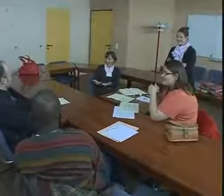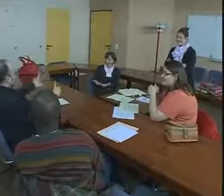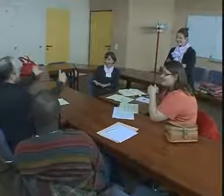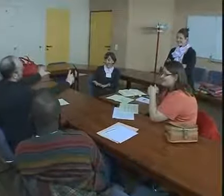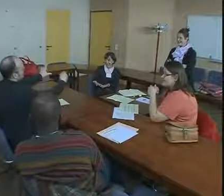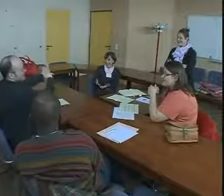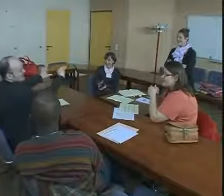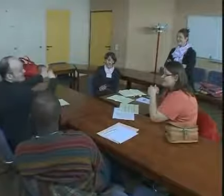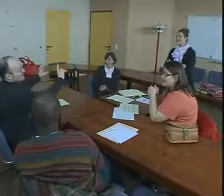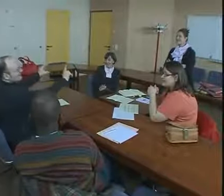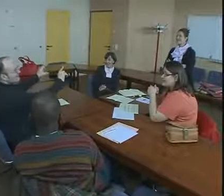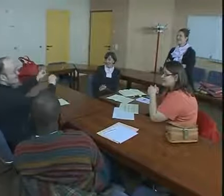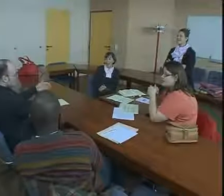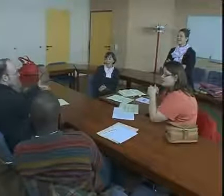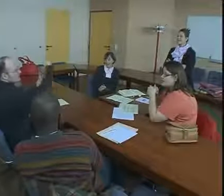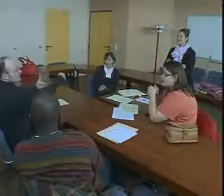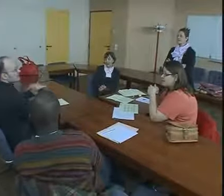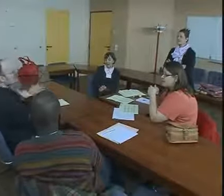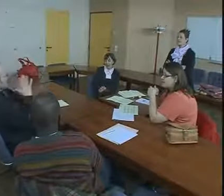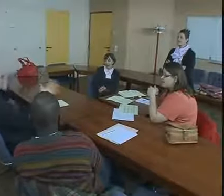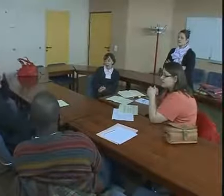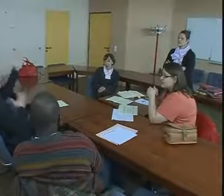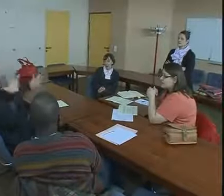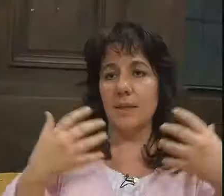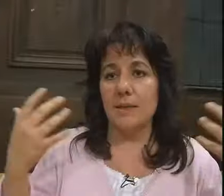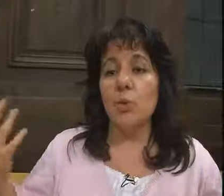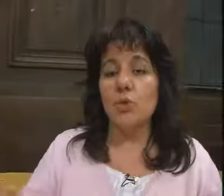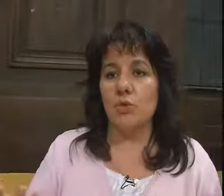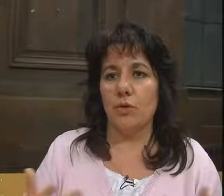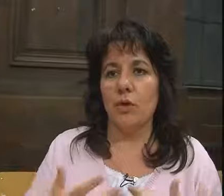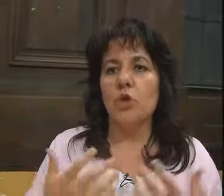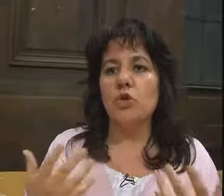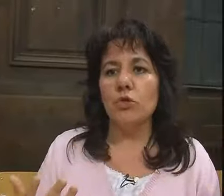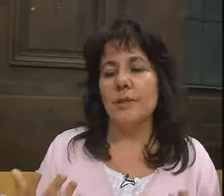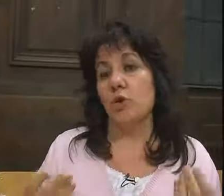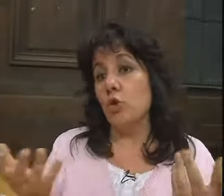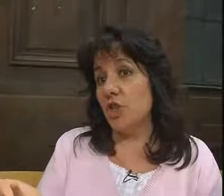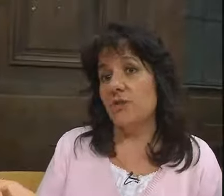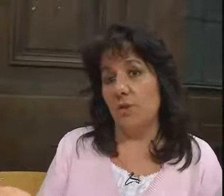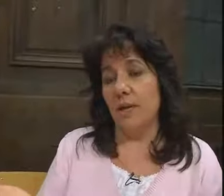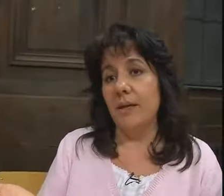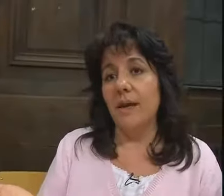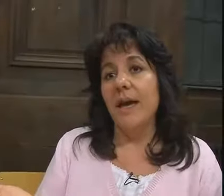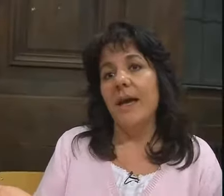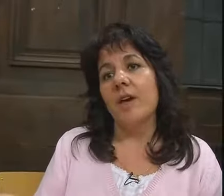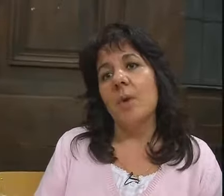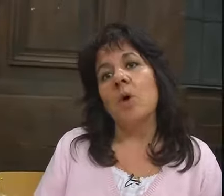faut s'approprier cette inculturation, cette culture sourde, cette logique visuelle, et vraiment